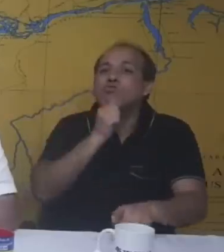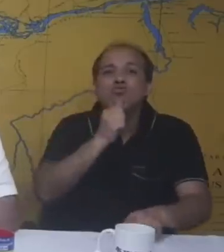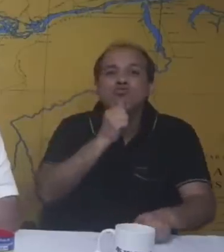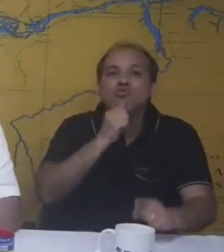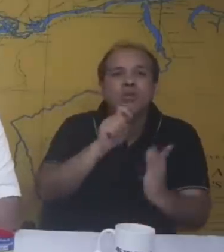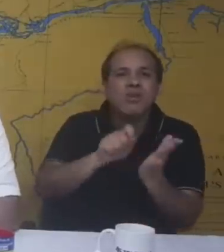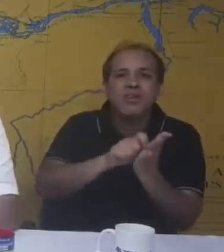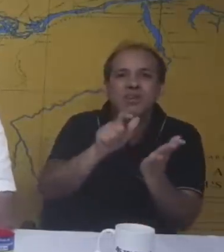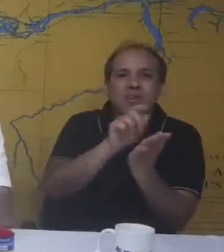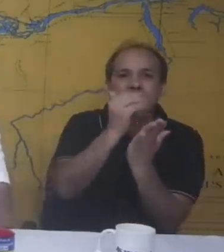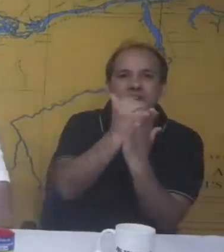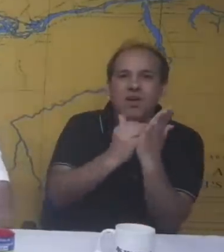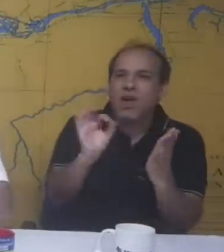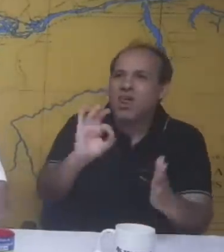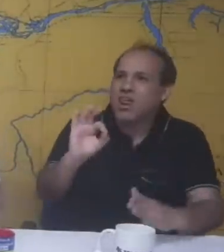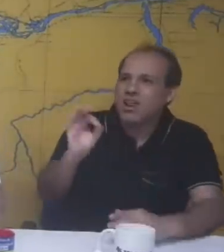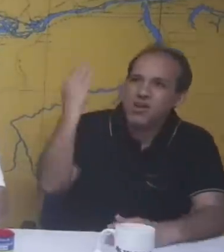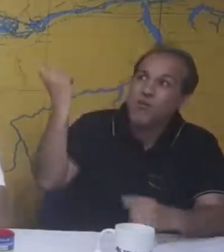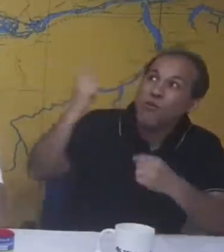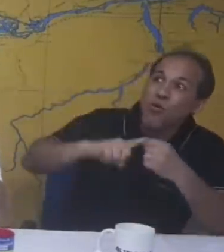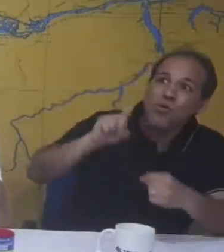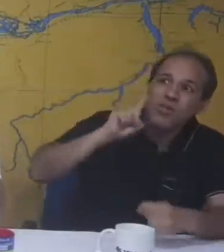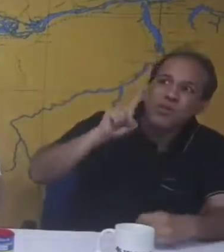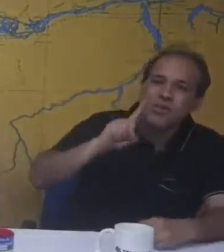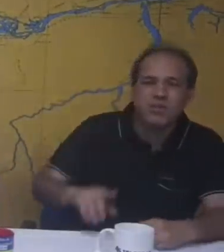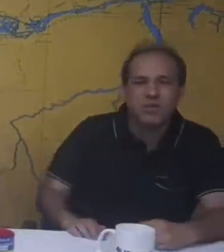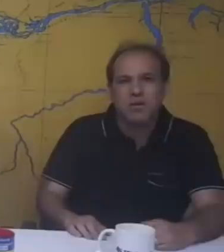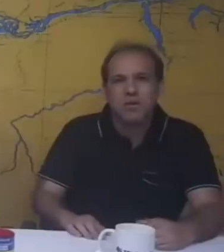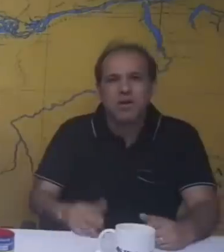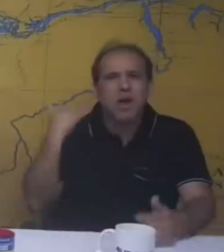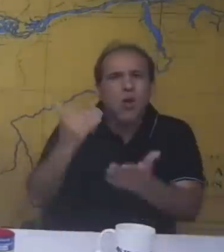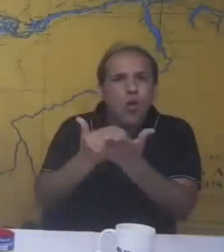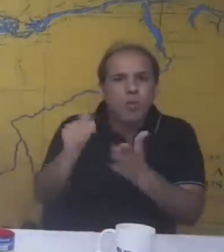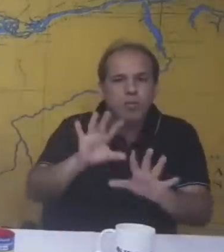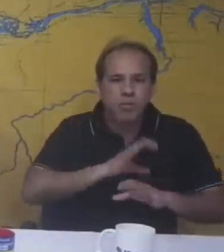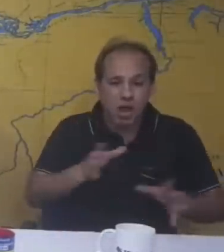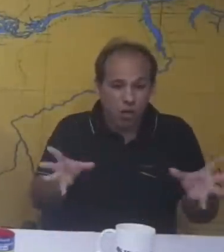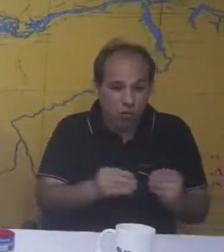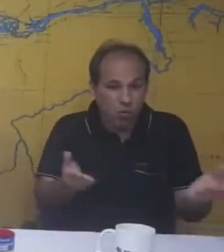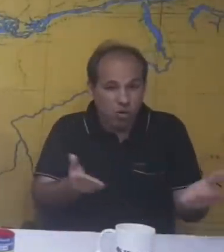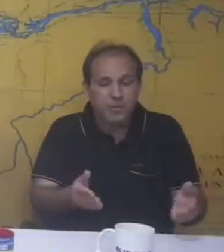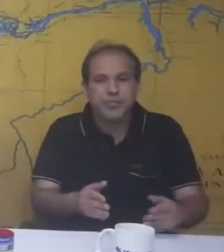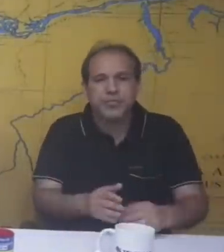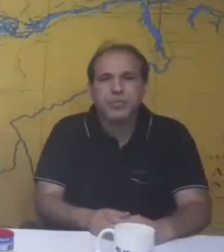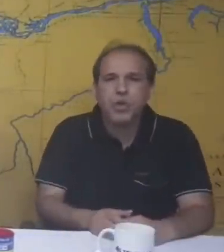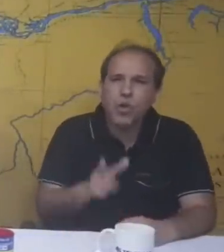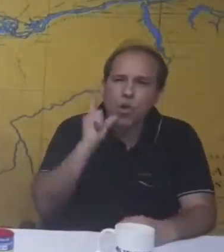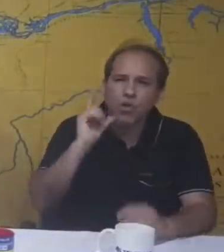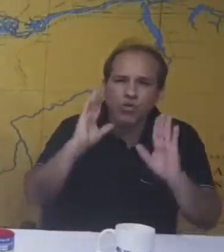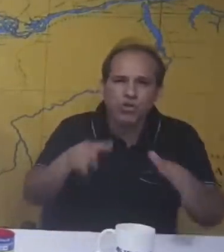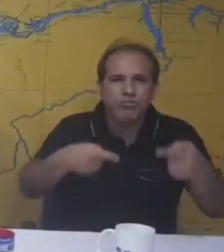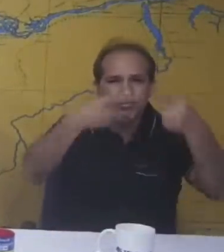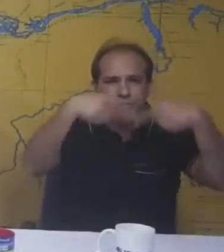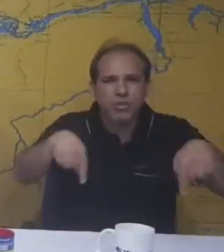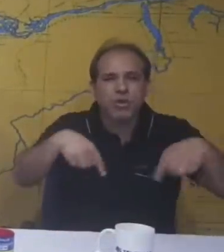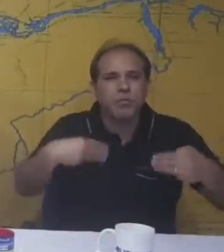não tinha. Você pegou naquela volta dos Estados Unidos, né? Na primeira leva. Indo para o encerramento, ontem foi lançado pelo Ministério